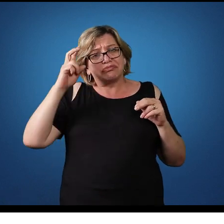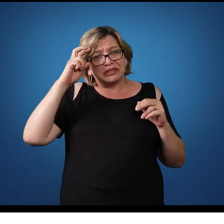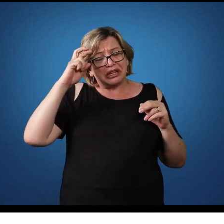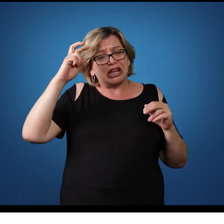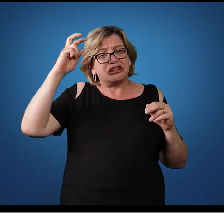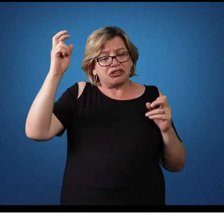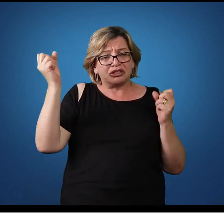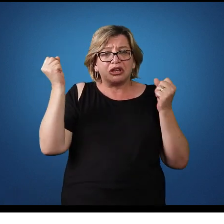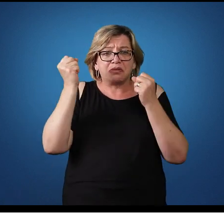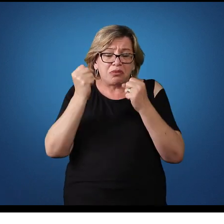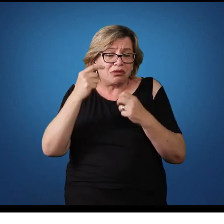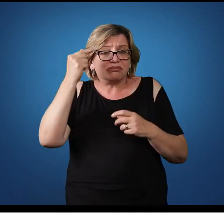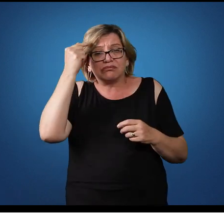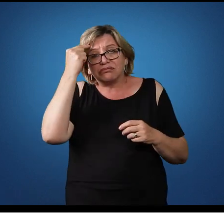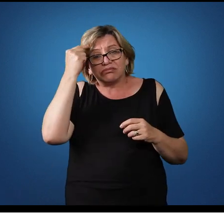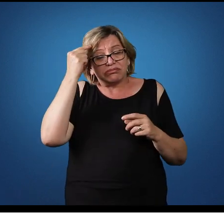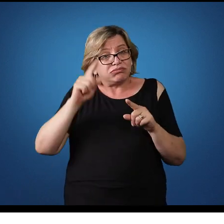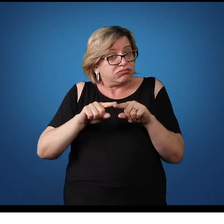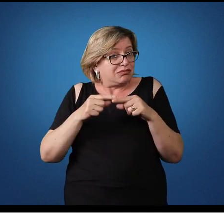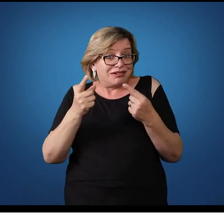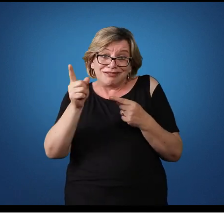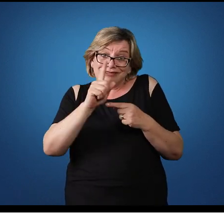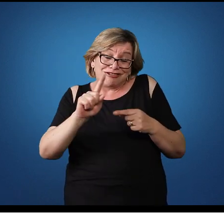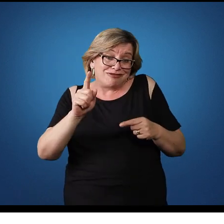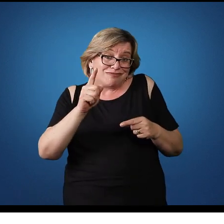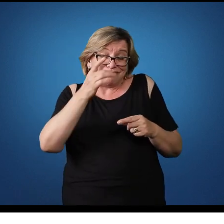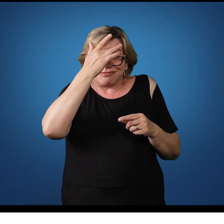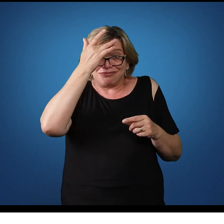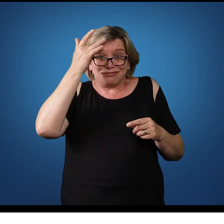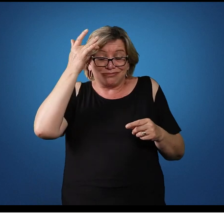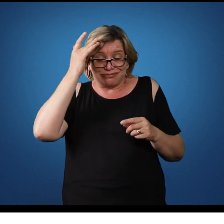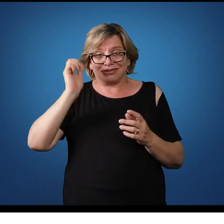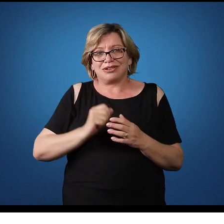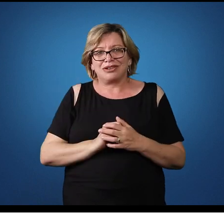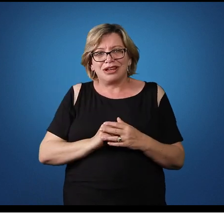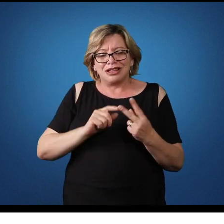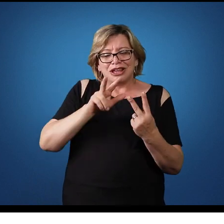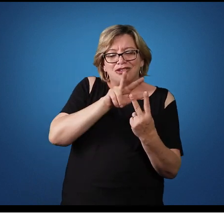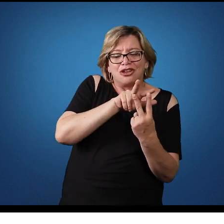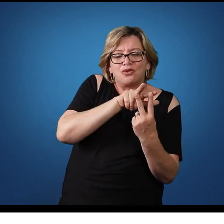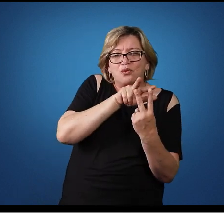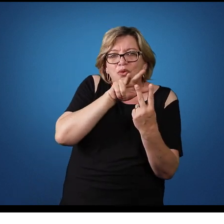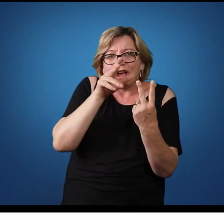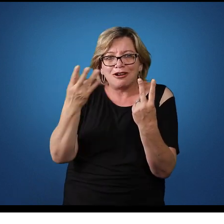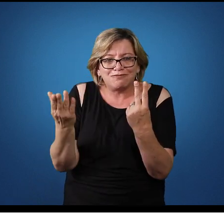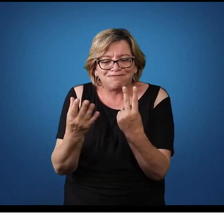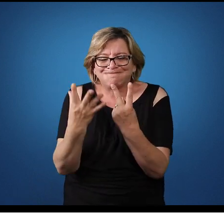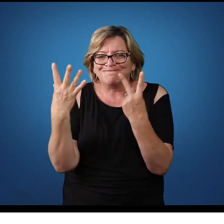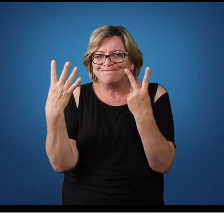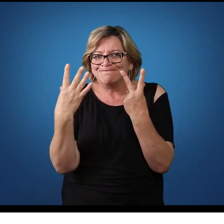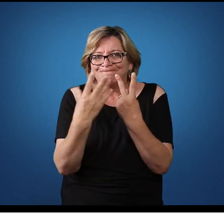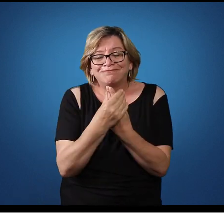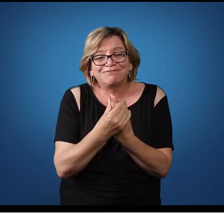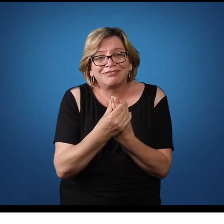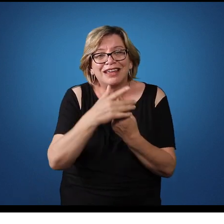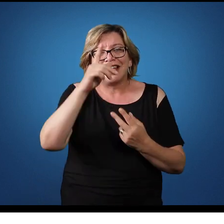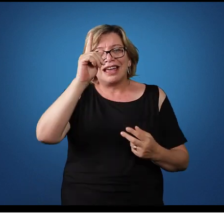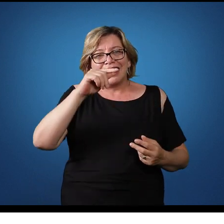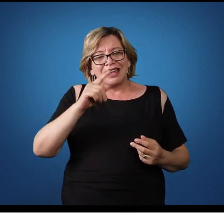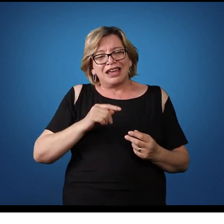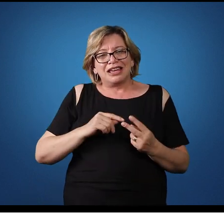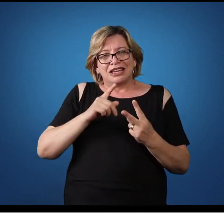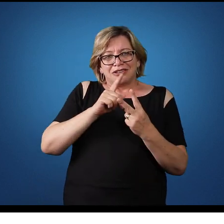de pensar, mas que, obviamente, não são homens. Mas quando nós juntamos essas duas propriedades, o que nós temos é um conjunto